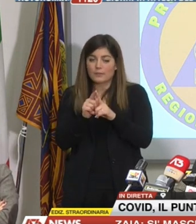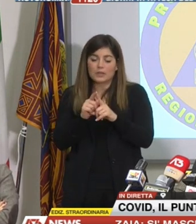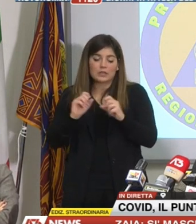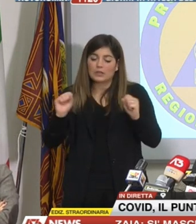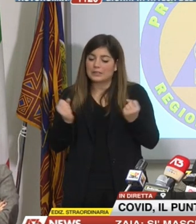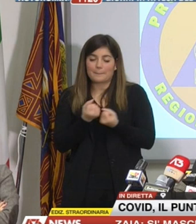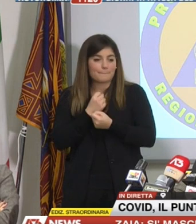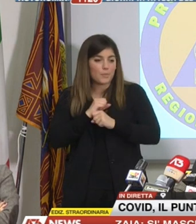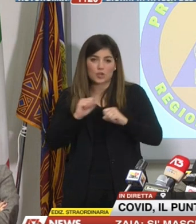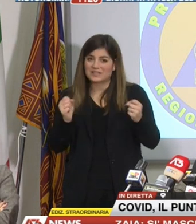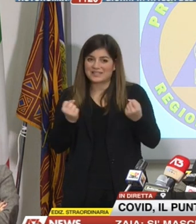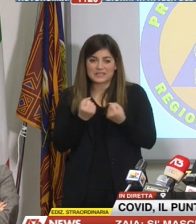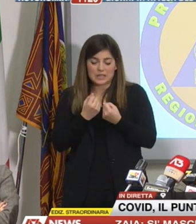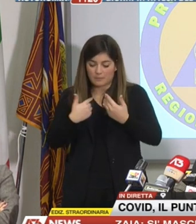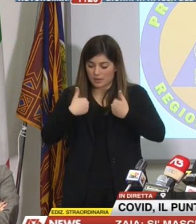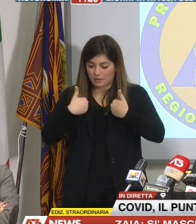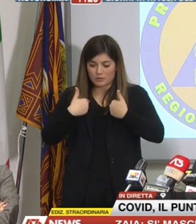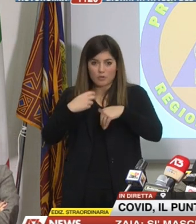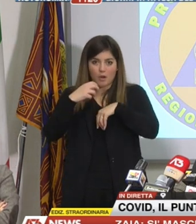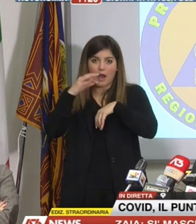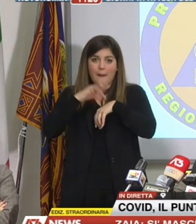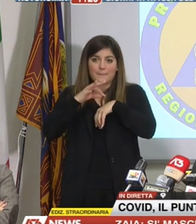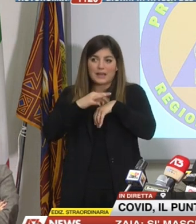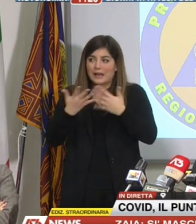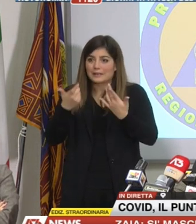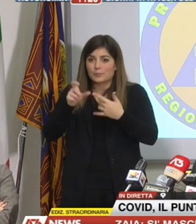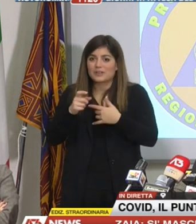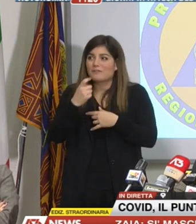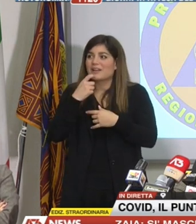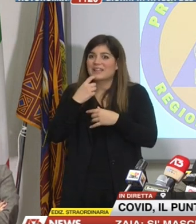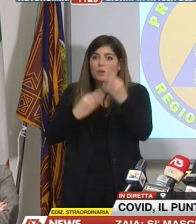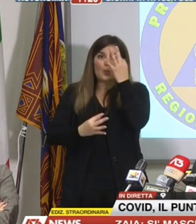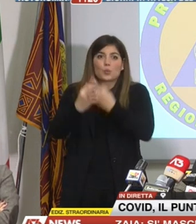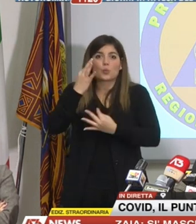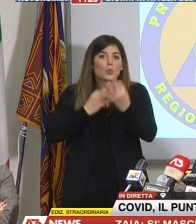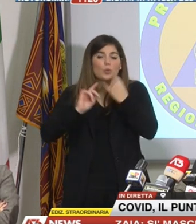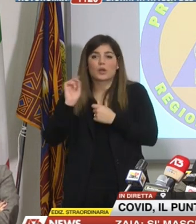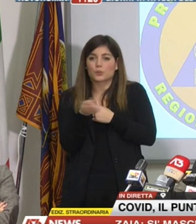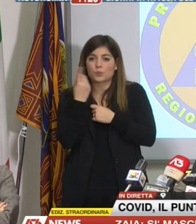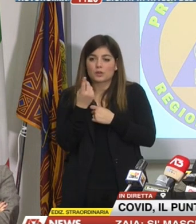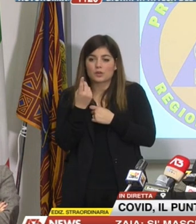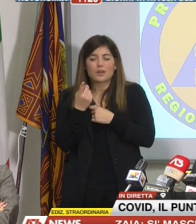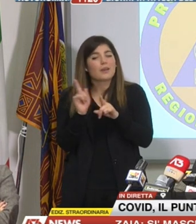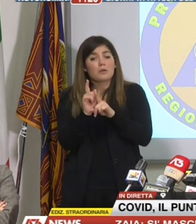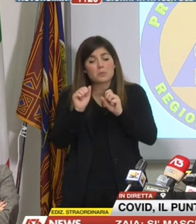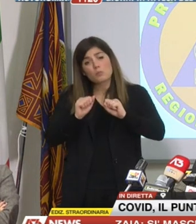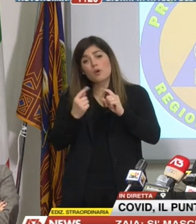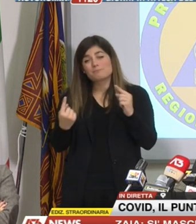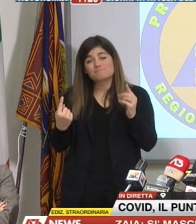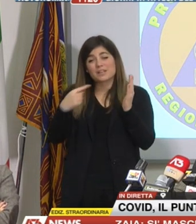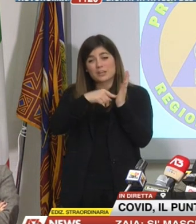altrimenti chi ci cura tutti, di ritornare alla modalità precedente che c'era fino a fine